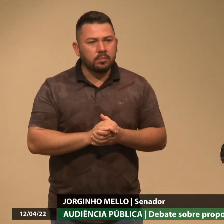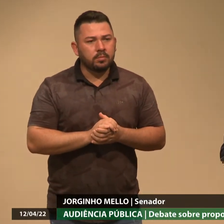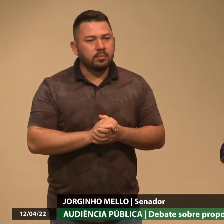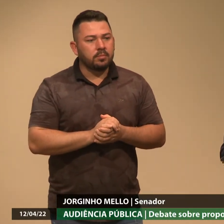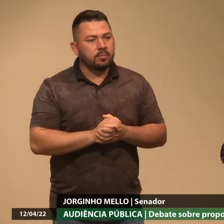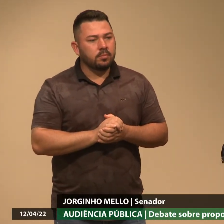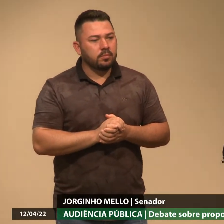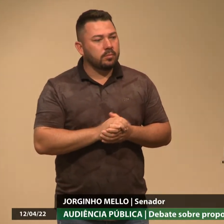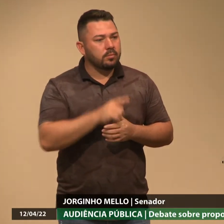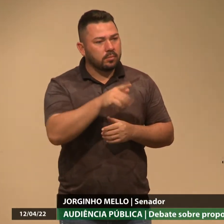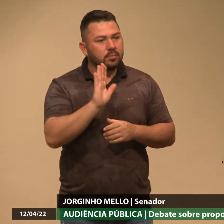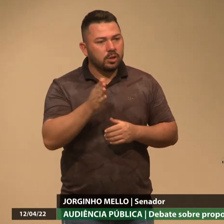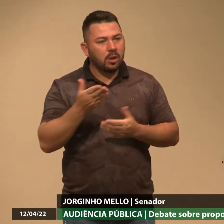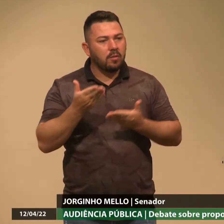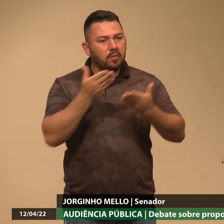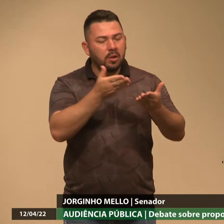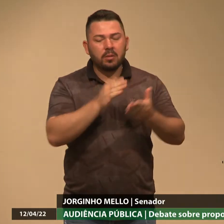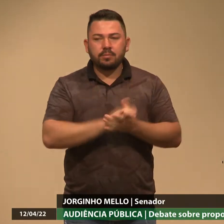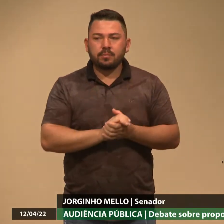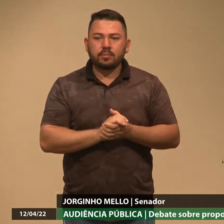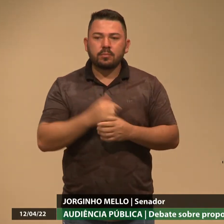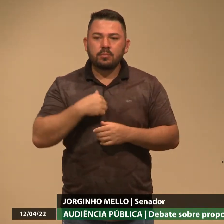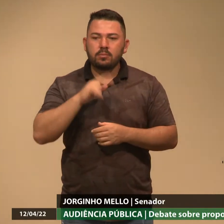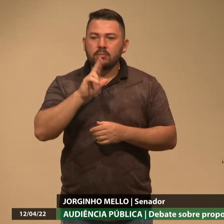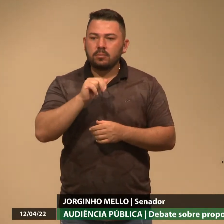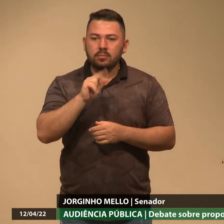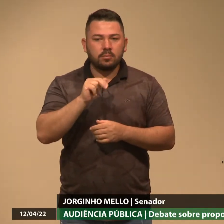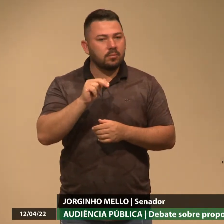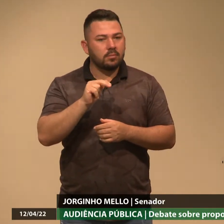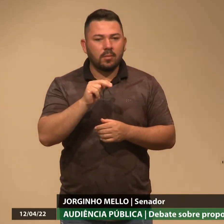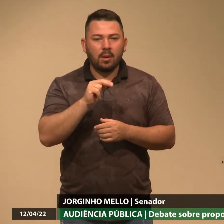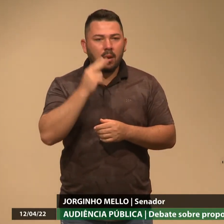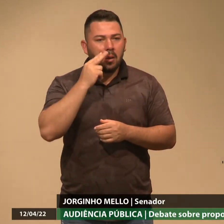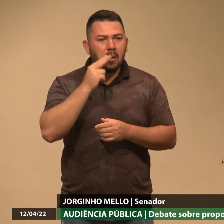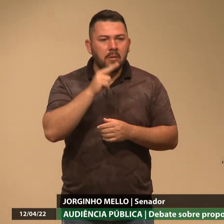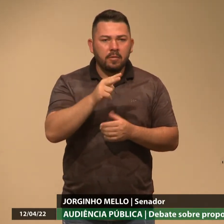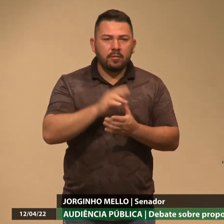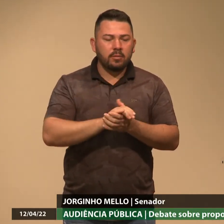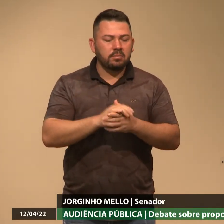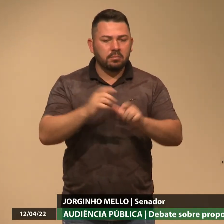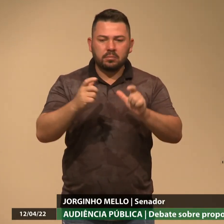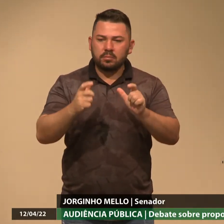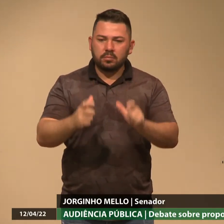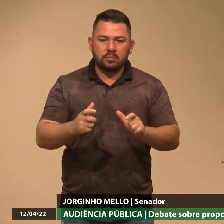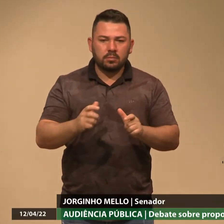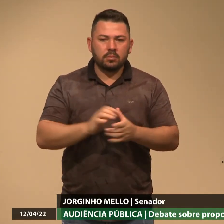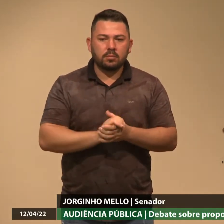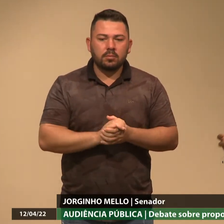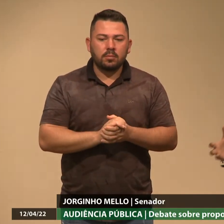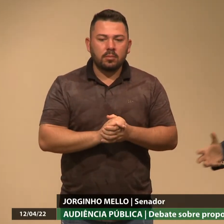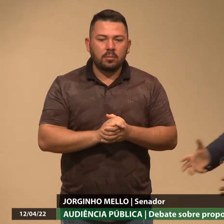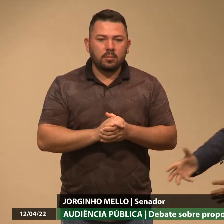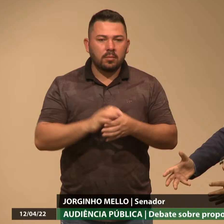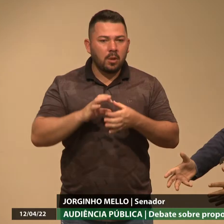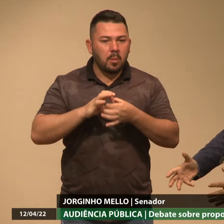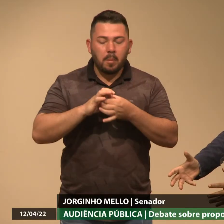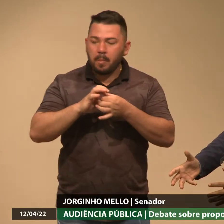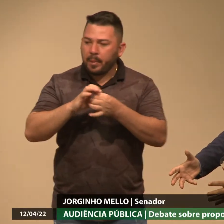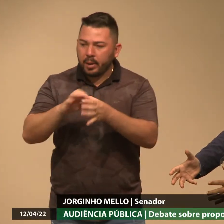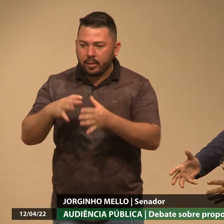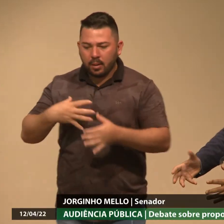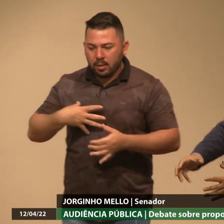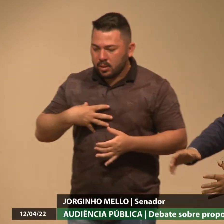foi ladrão e eu nunca eu nunca tinha visto um local o lugar para deixar o